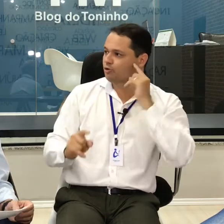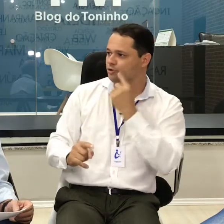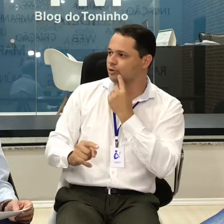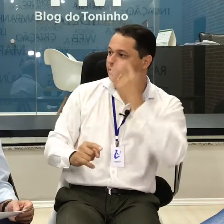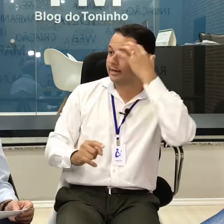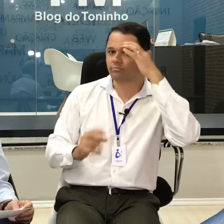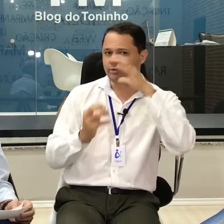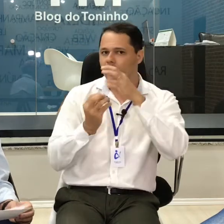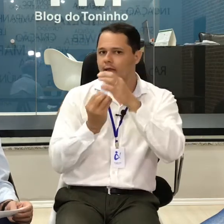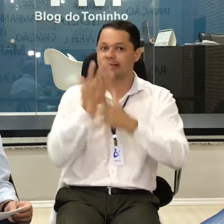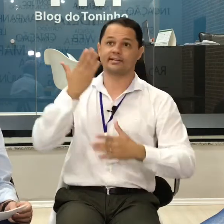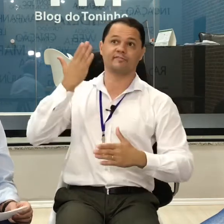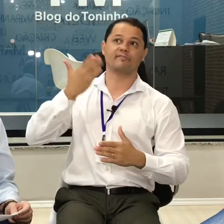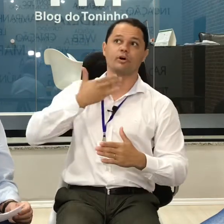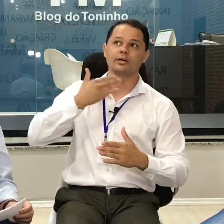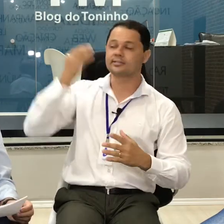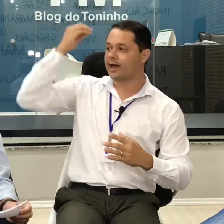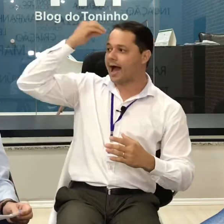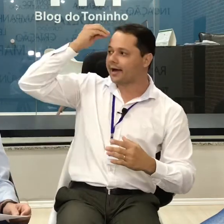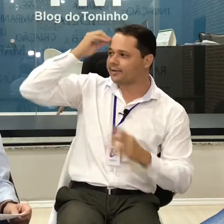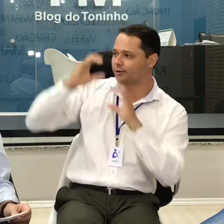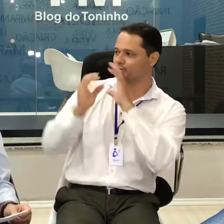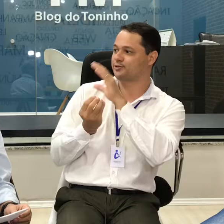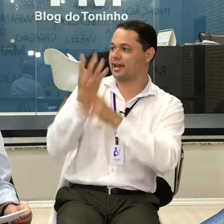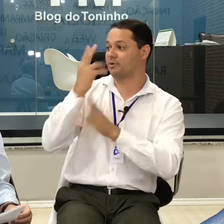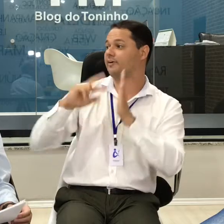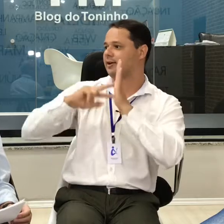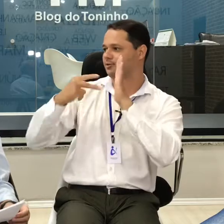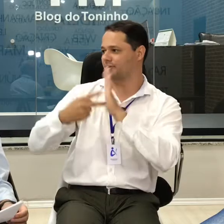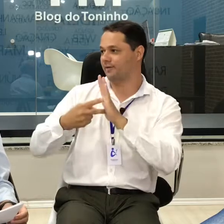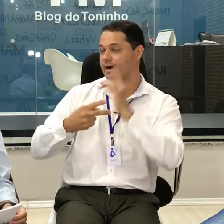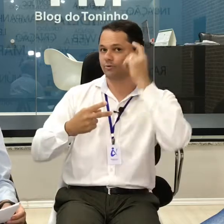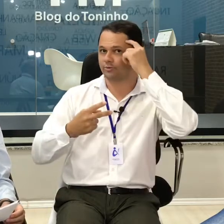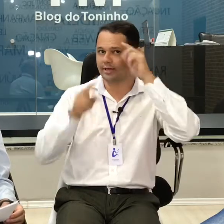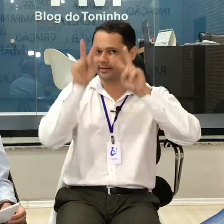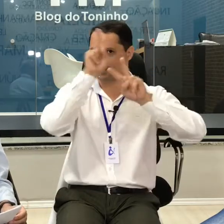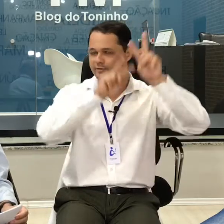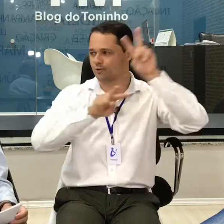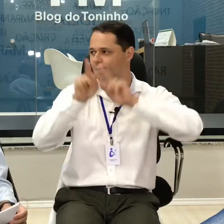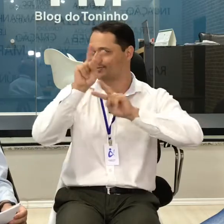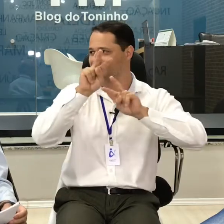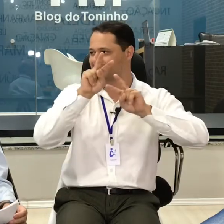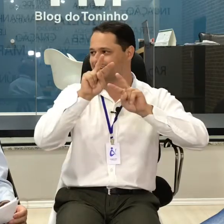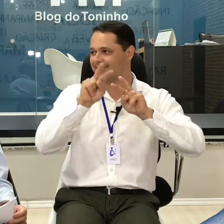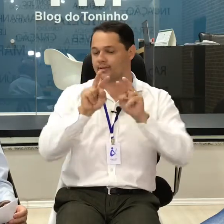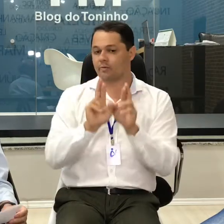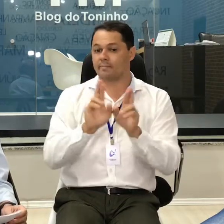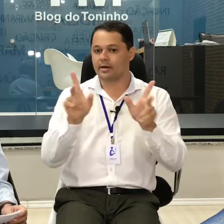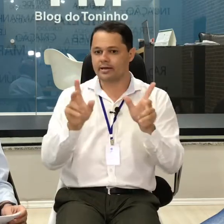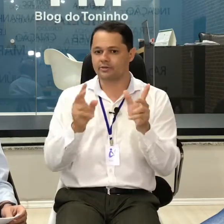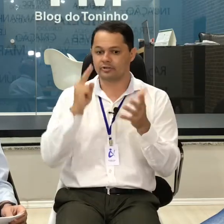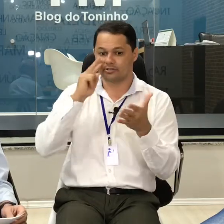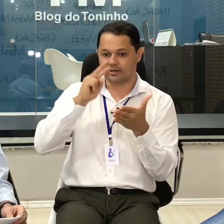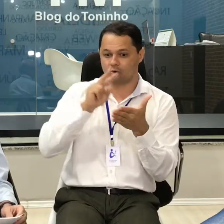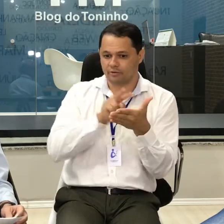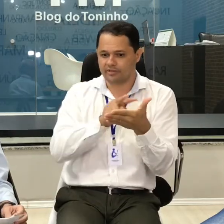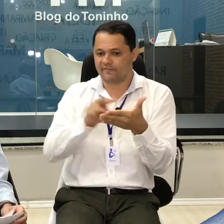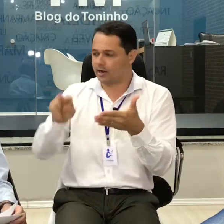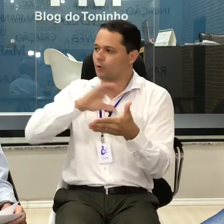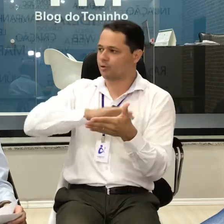surdo, que não tem essa voz aqui dentro do cérebro que vai criar o significado. O deles é visual. Então, a maneira de você, quando você vai ler o